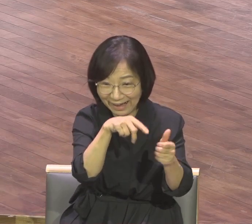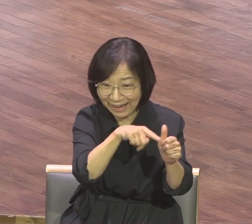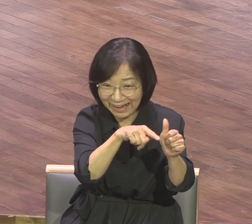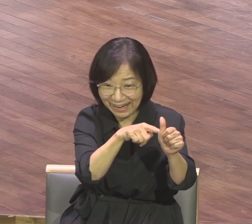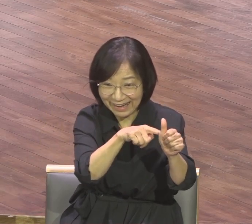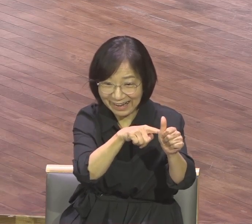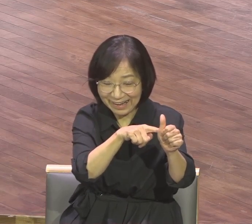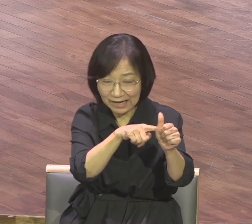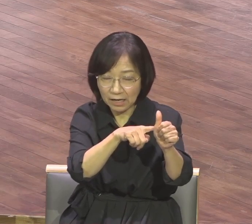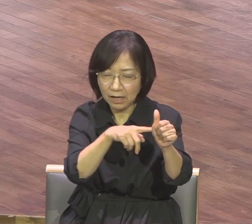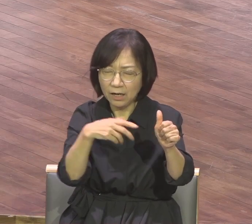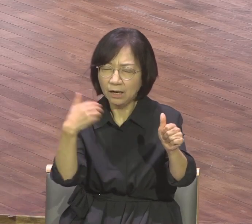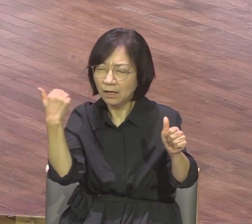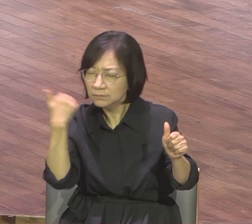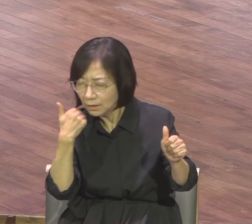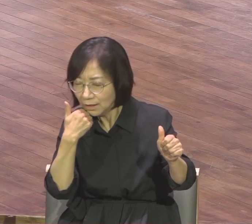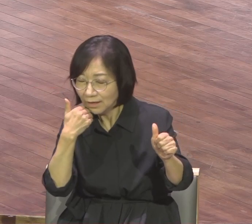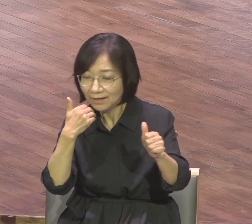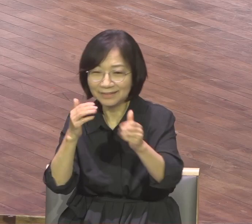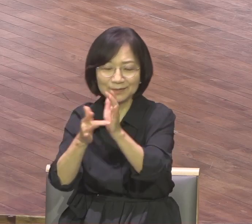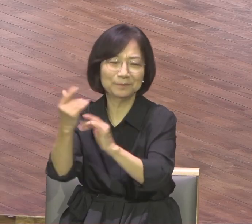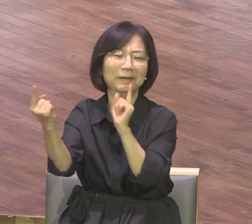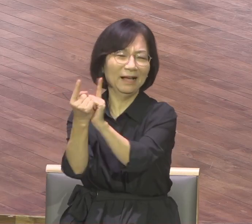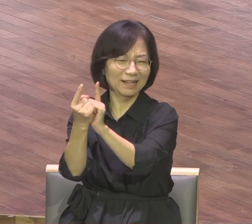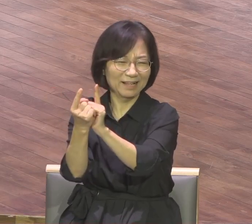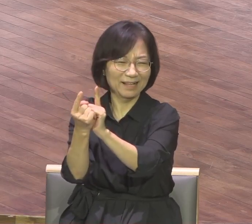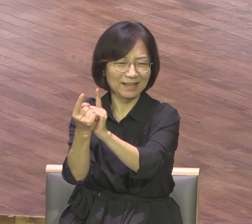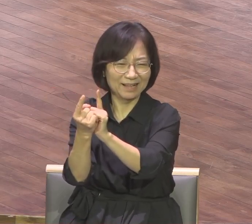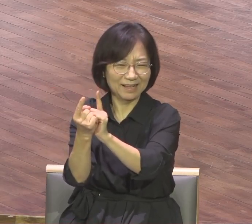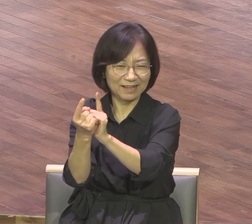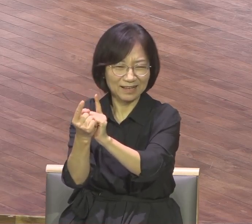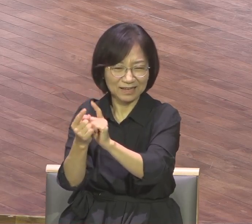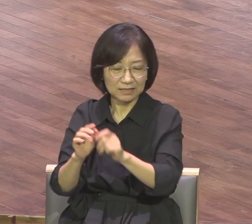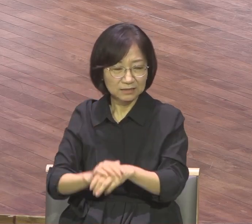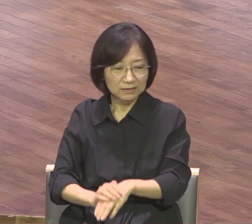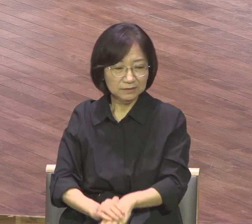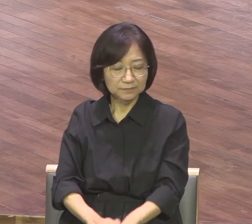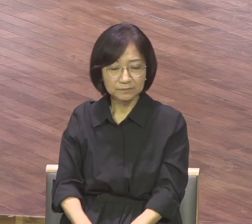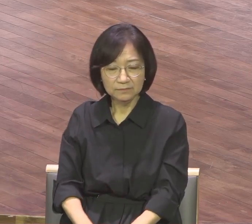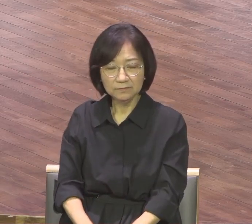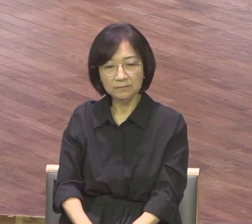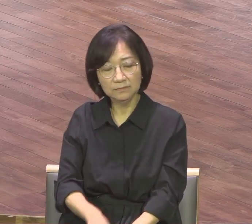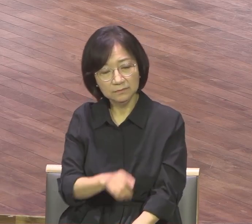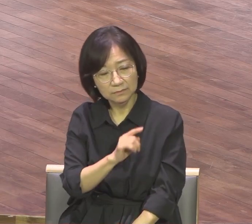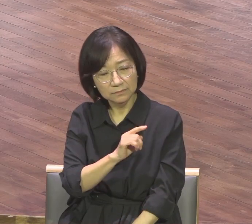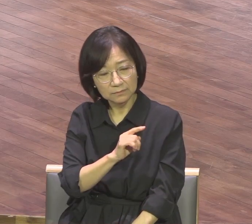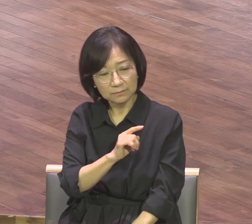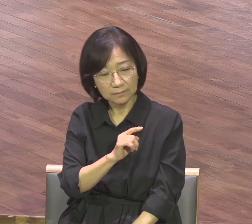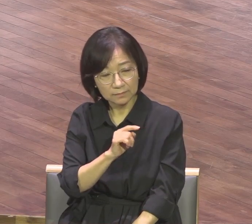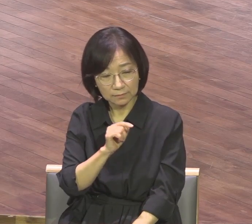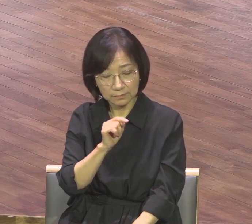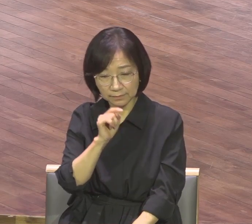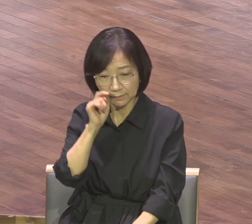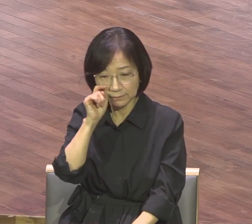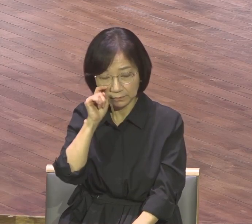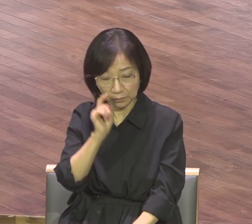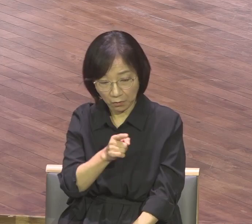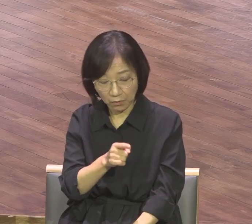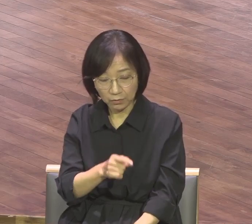그런데 이거 자기밖에 몰라. 얼마나 비방하지. 네 뭐 사도냐, 네 뭐 사도냐, 예수 따라다닌 적